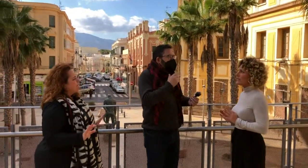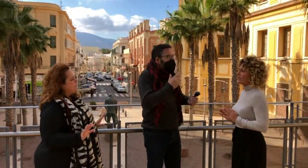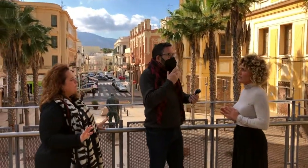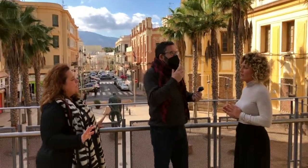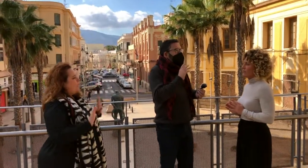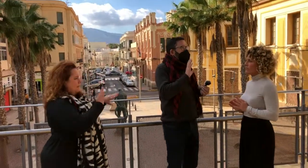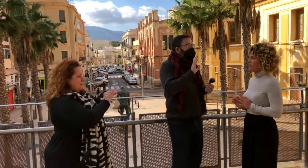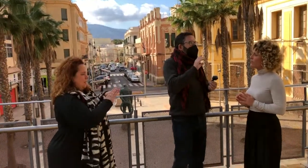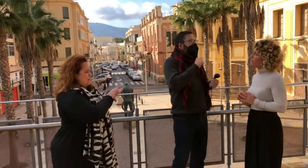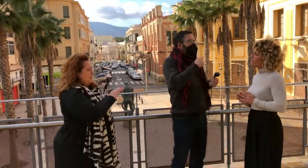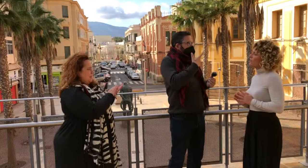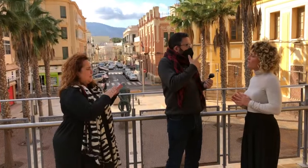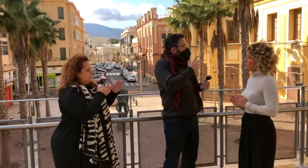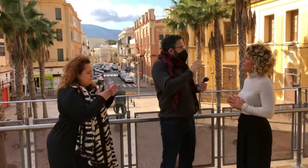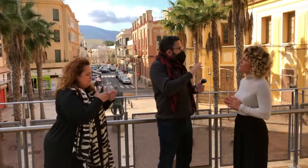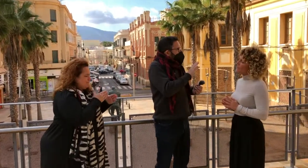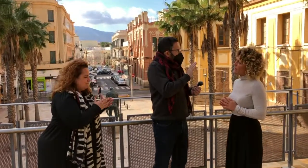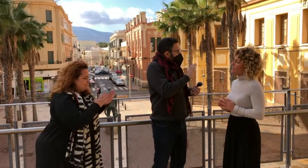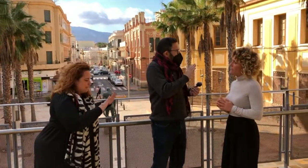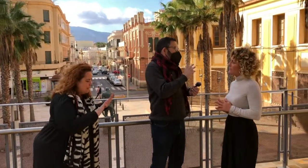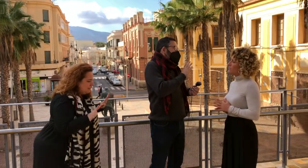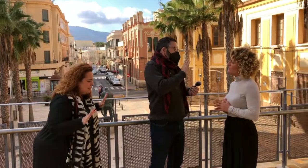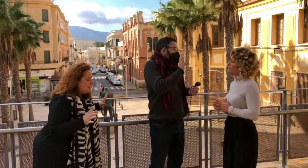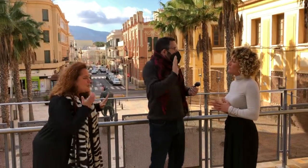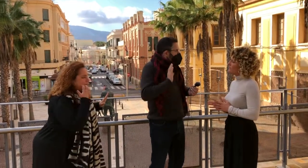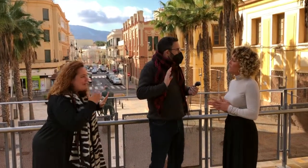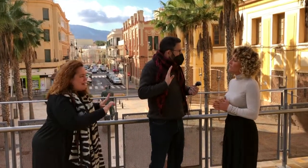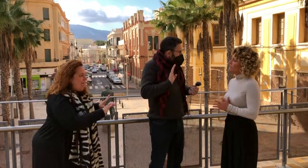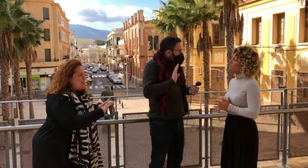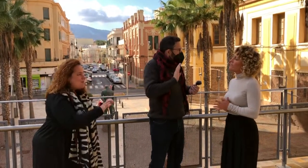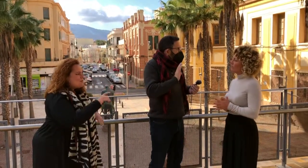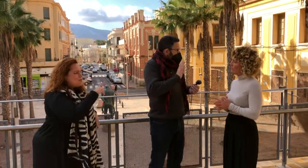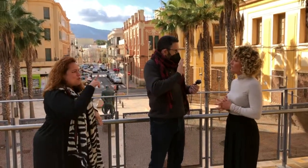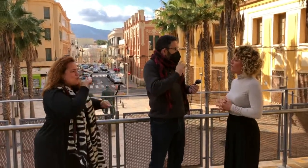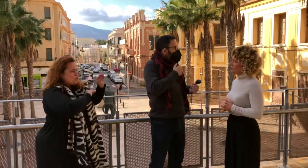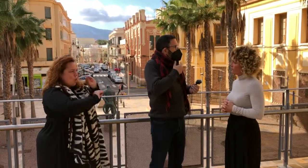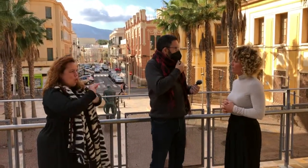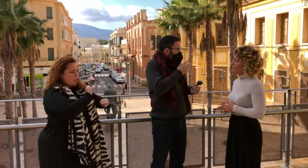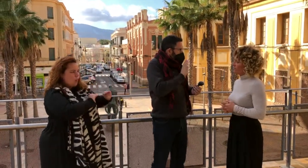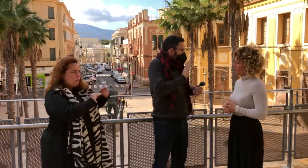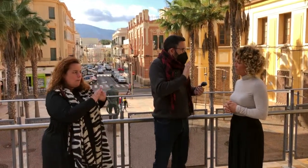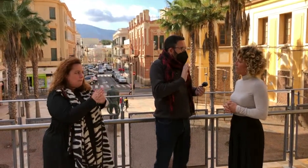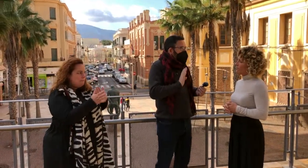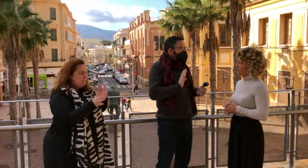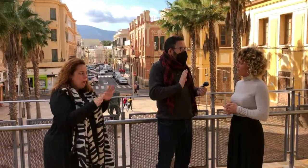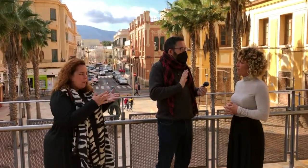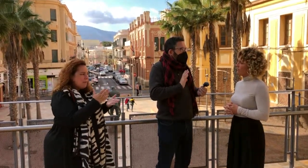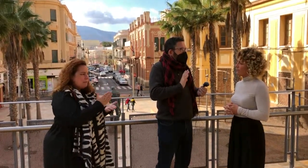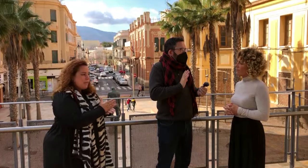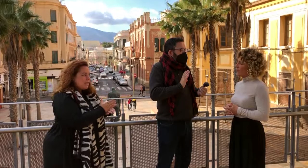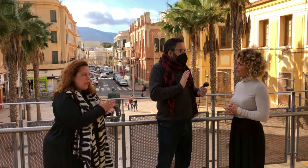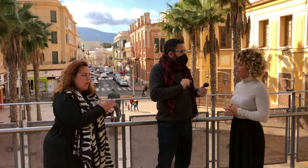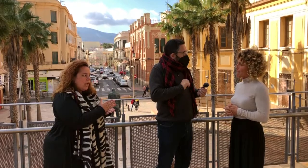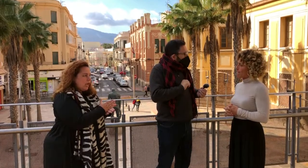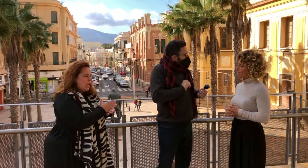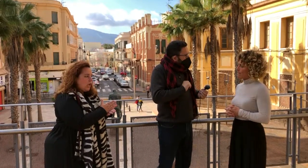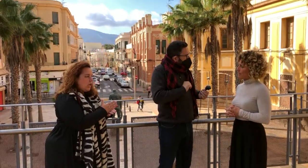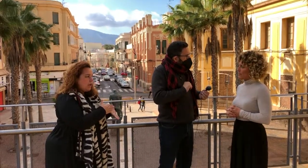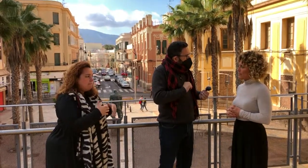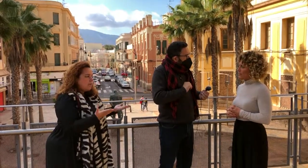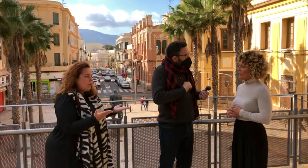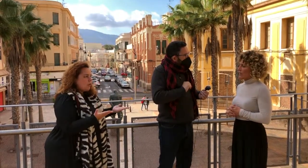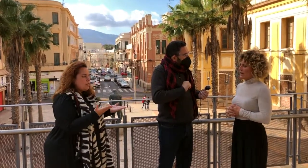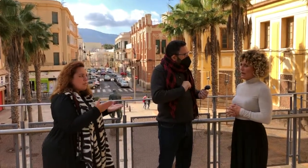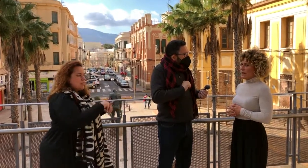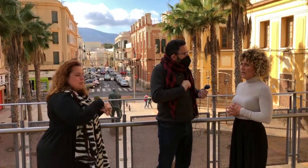es que esto es curioso. O sea, vemos una media solución, uh-huh, una media solución en cuestión de mascarillas. ¿Cuándo empezaron las